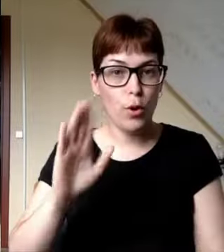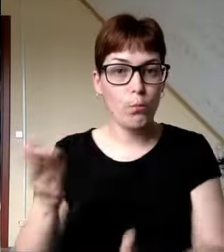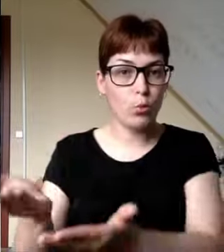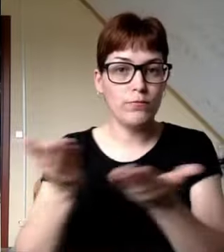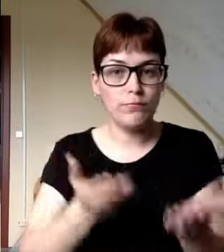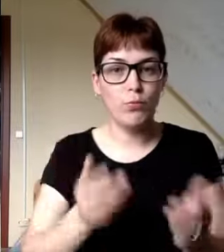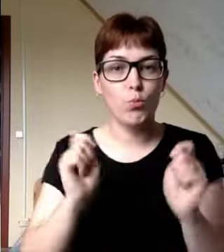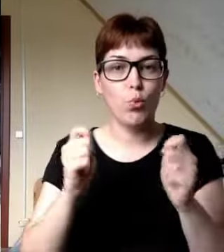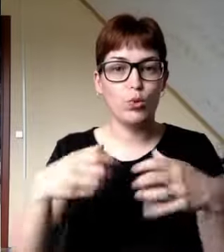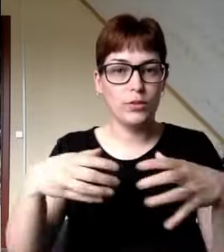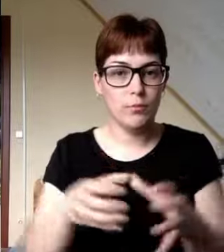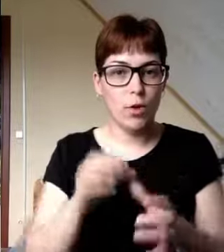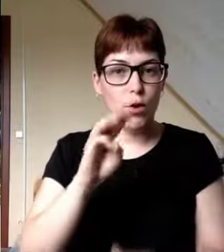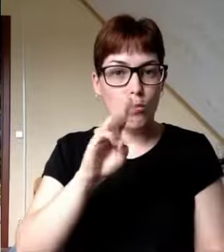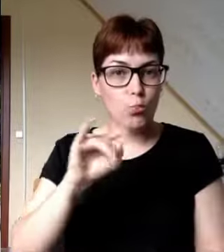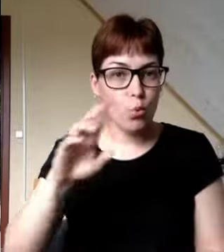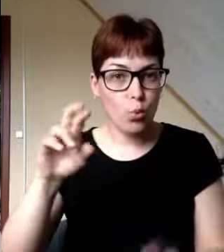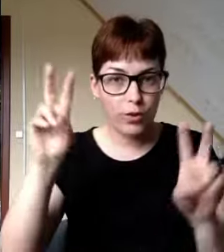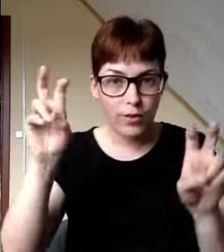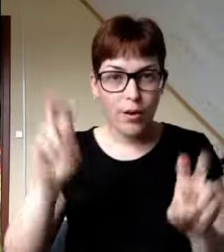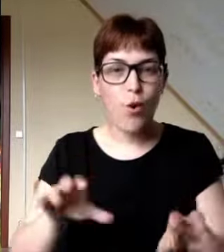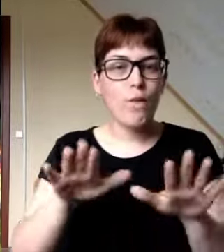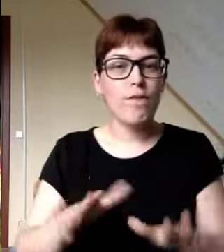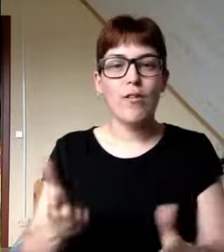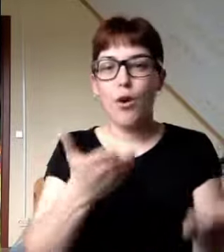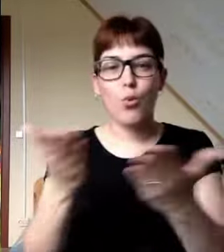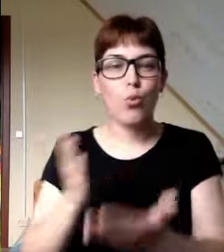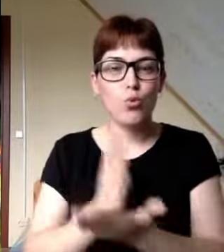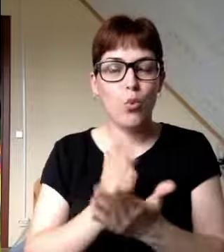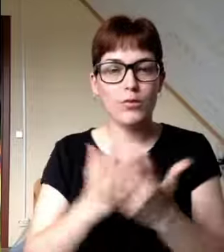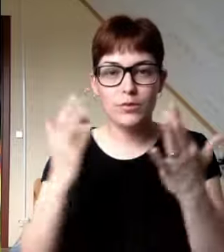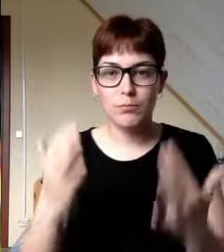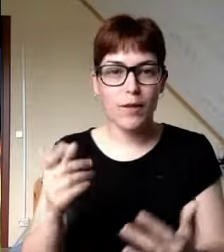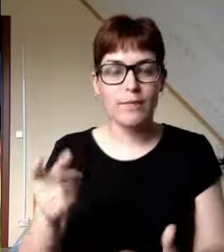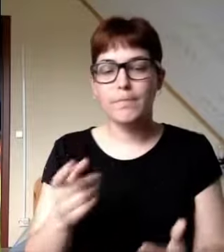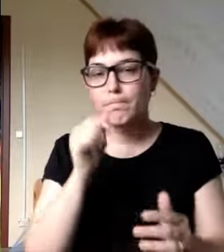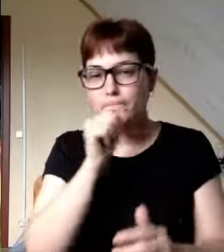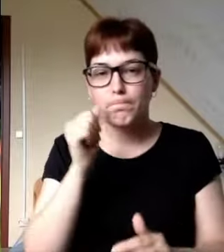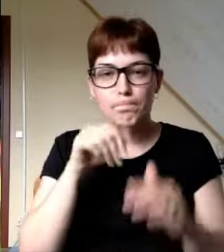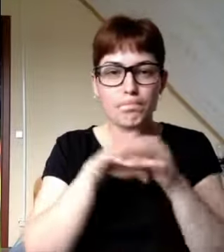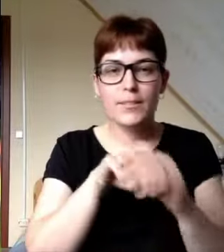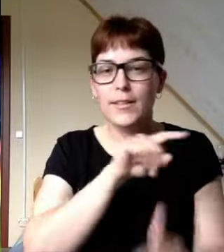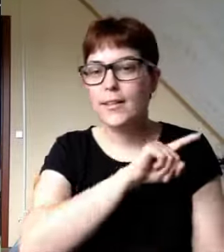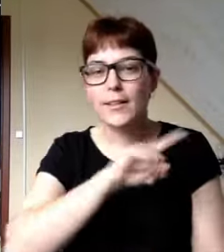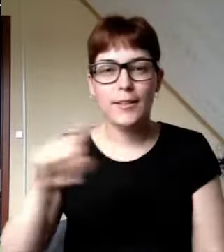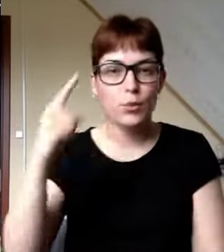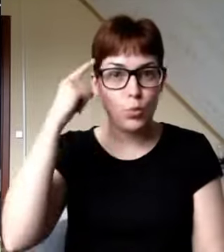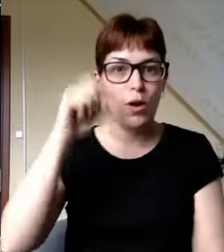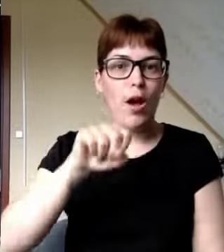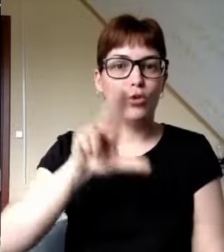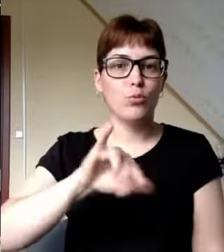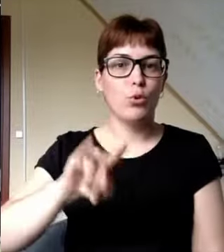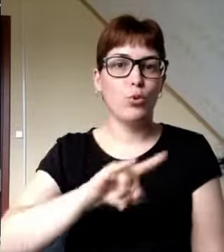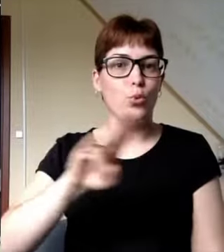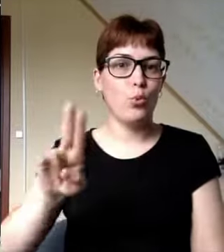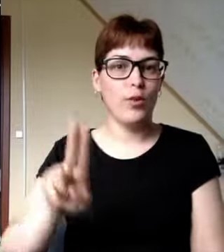muziķu apvienība Mur. Vieta, kur notiks pasākums, tiksturēta slepenībā līdz 18. jūnijam.